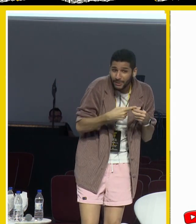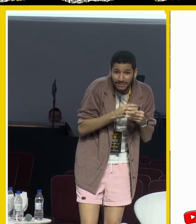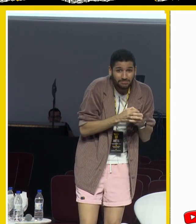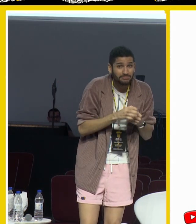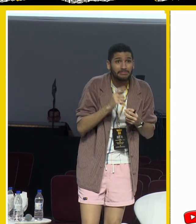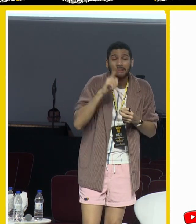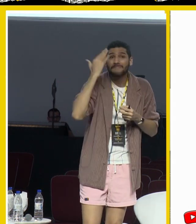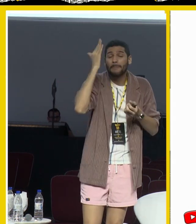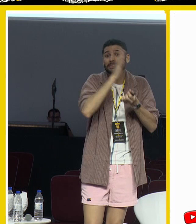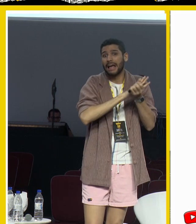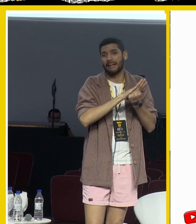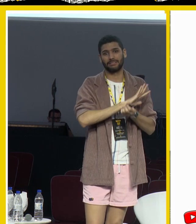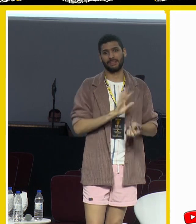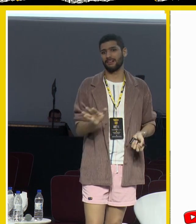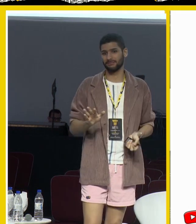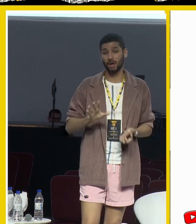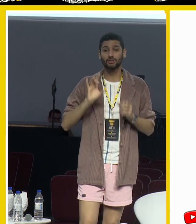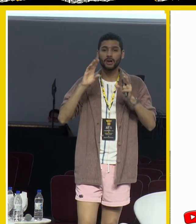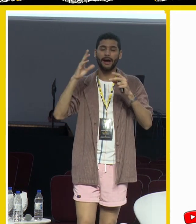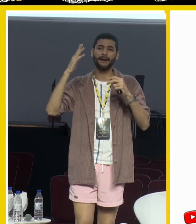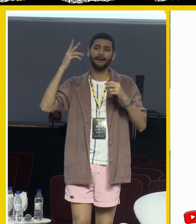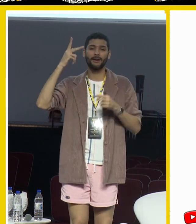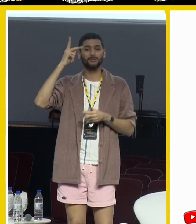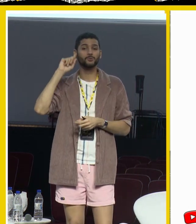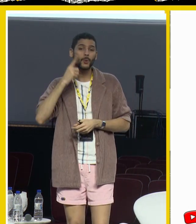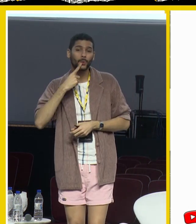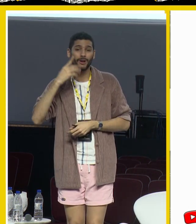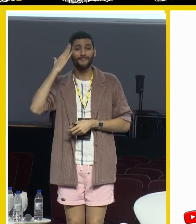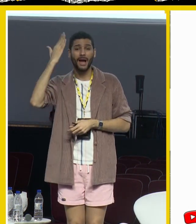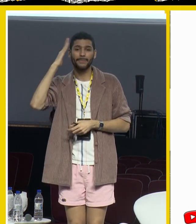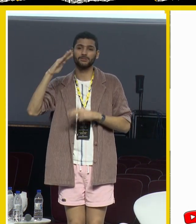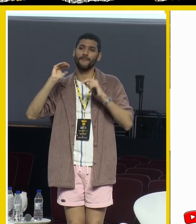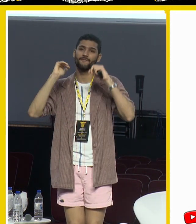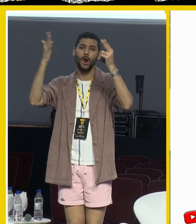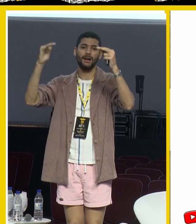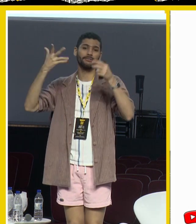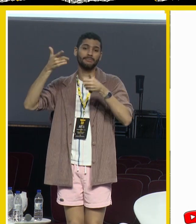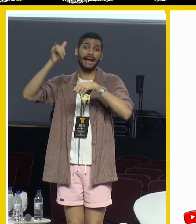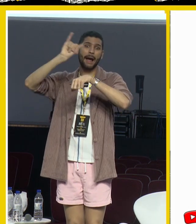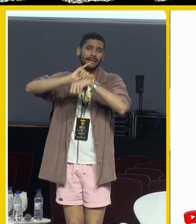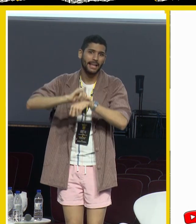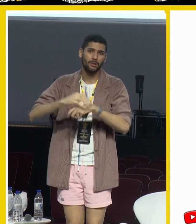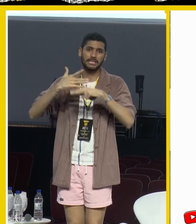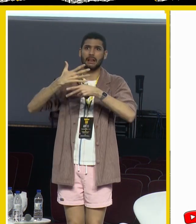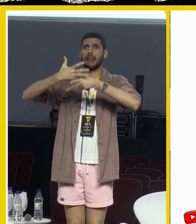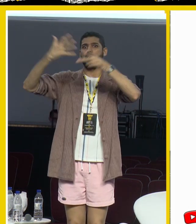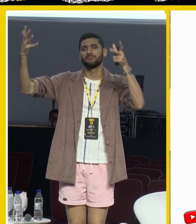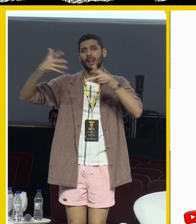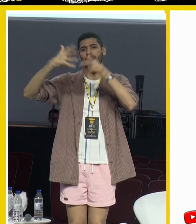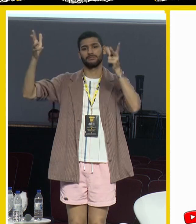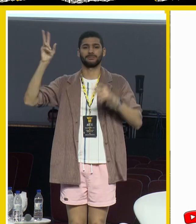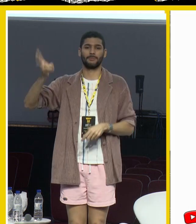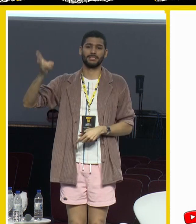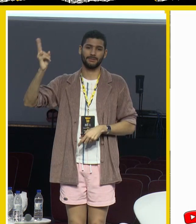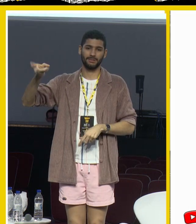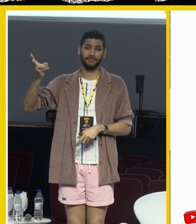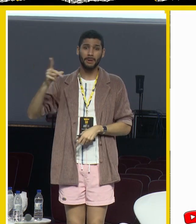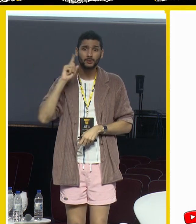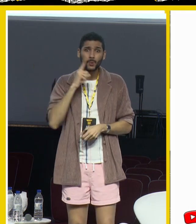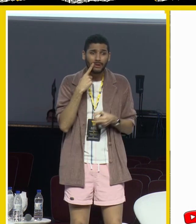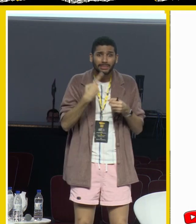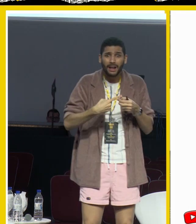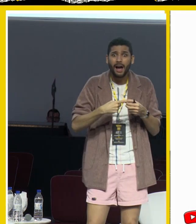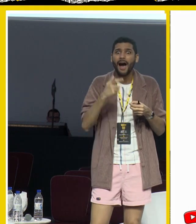eu vim do interior quando contei para vocês e não era famoso no interior então as pessoas eram mas tinha mais